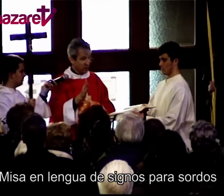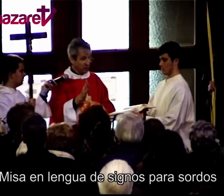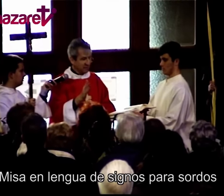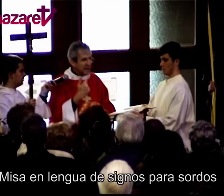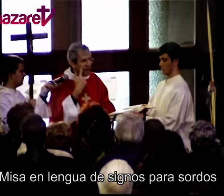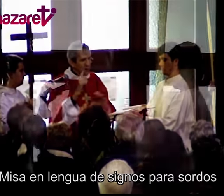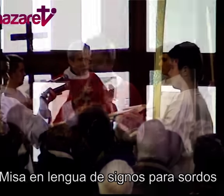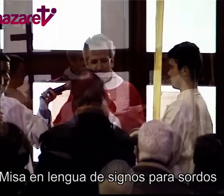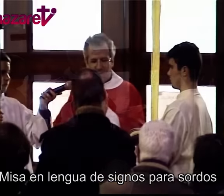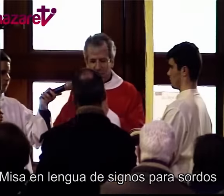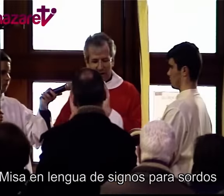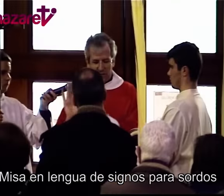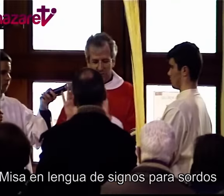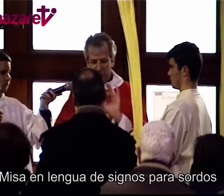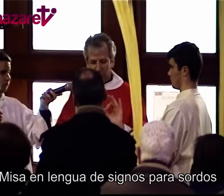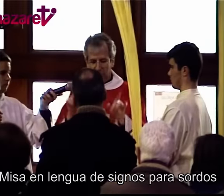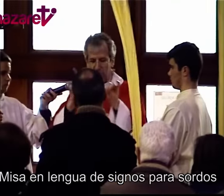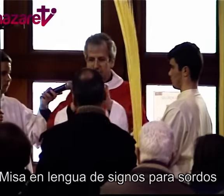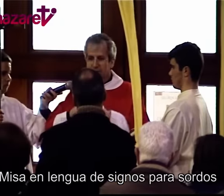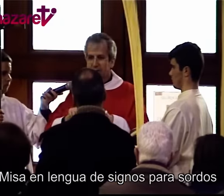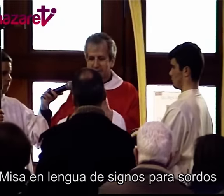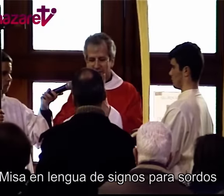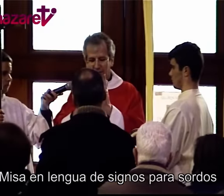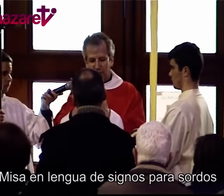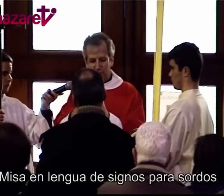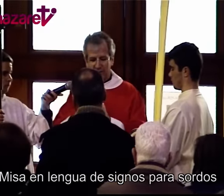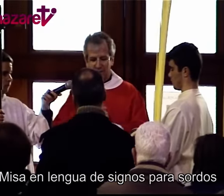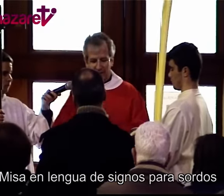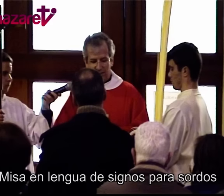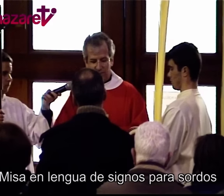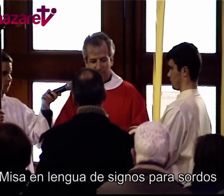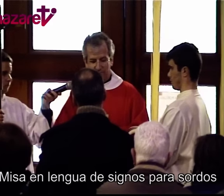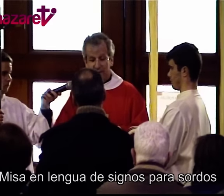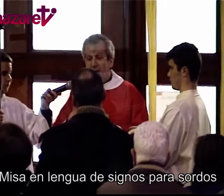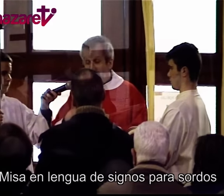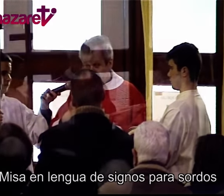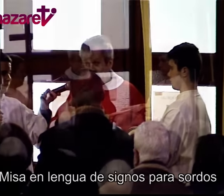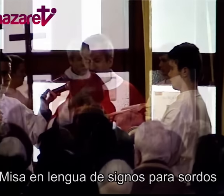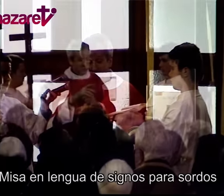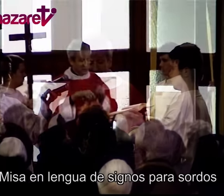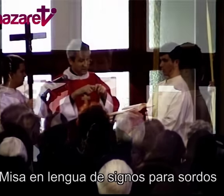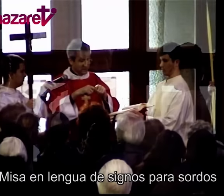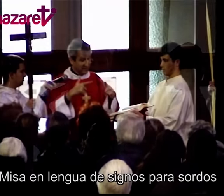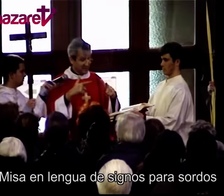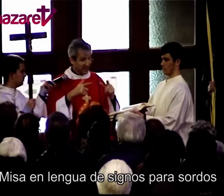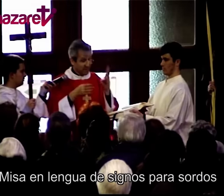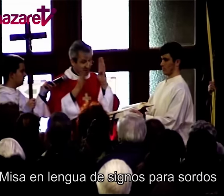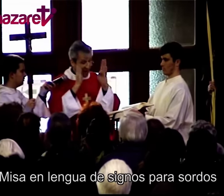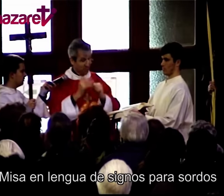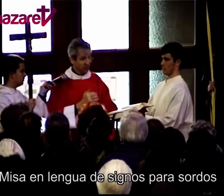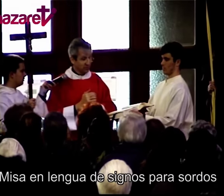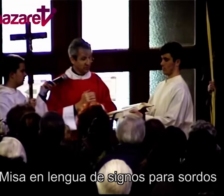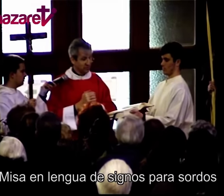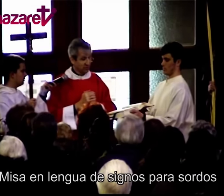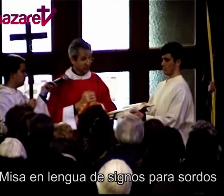Ellos fueron y encontraron todo tal como les había dicho. Y mientras desataban